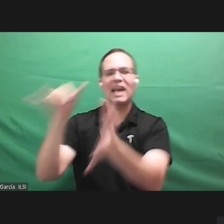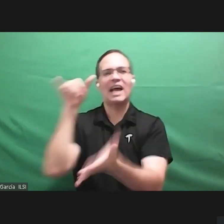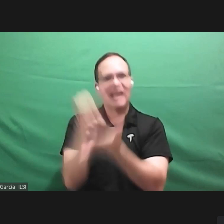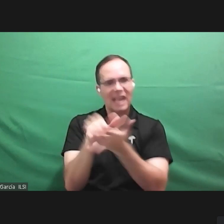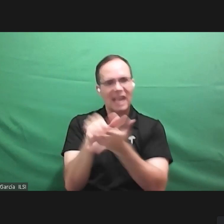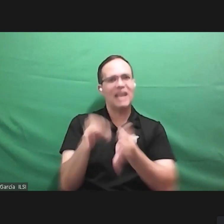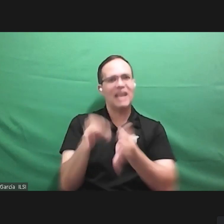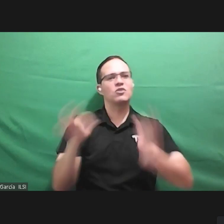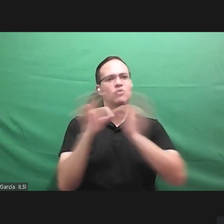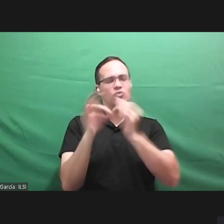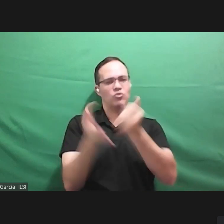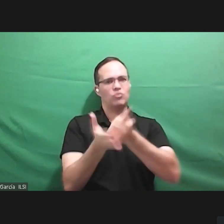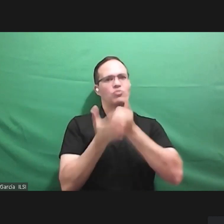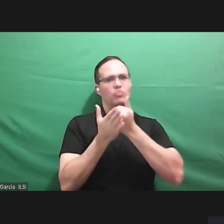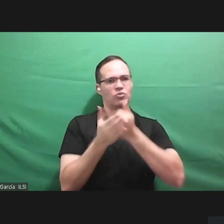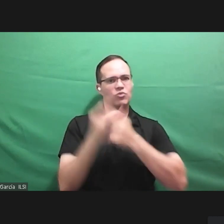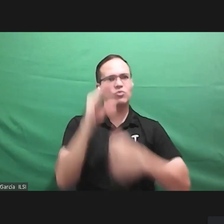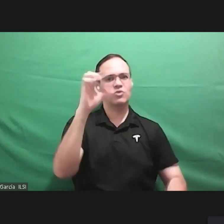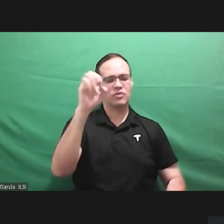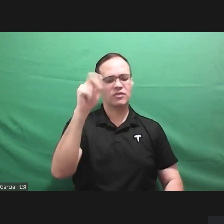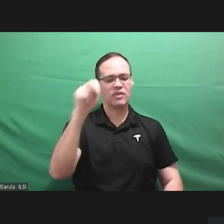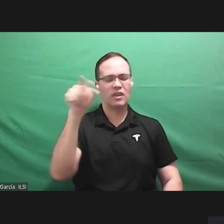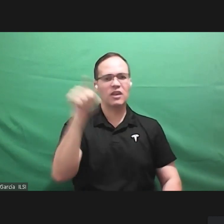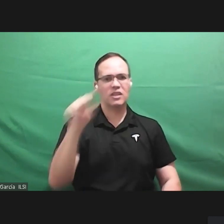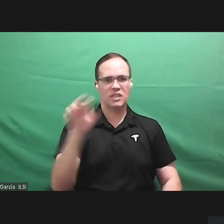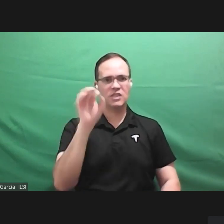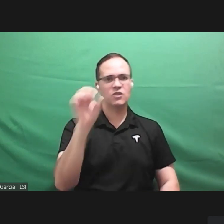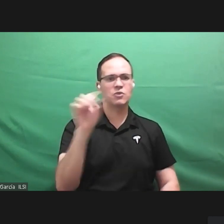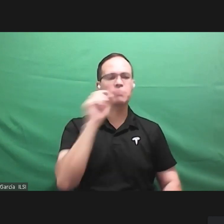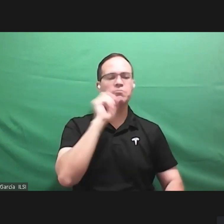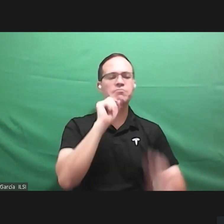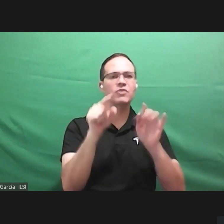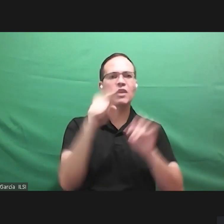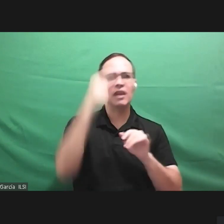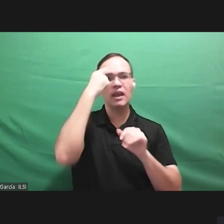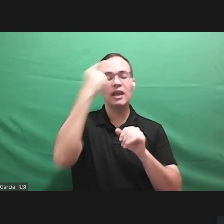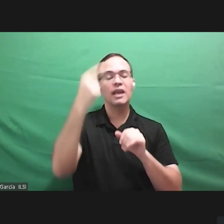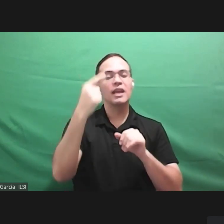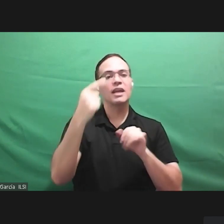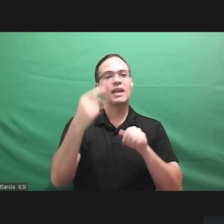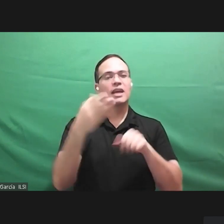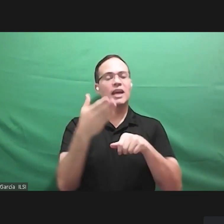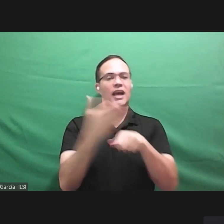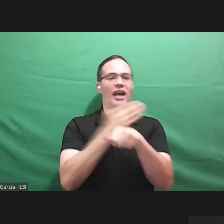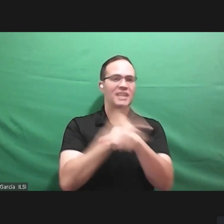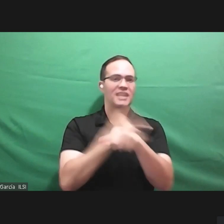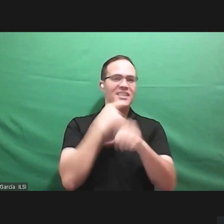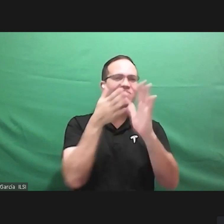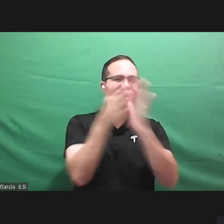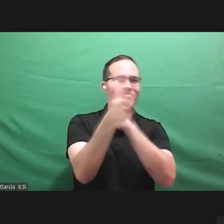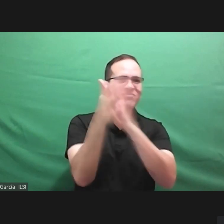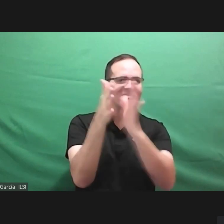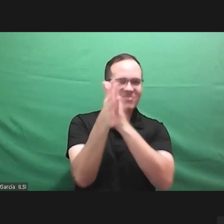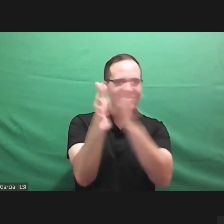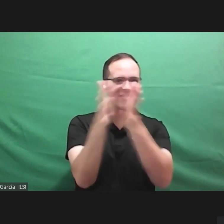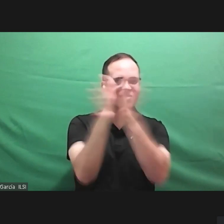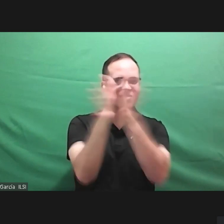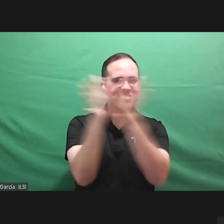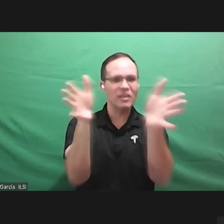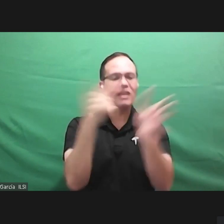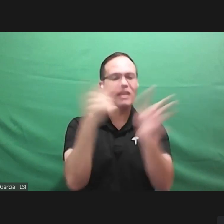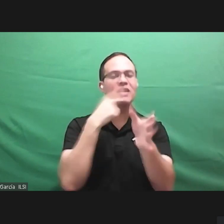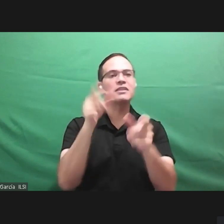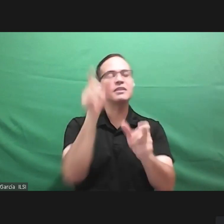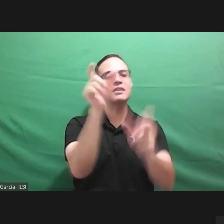Pero bien, tenemos un desafío que es muy claro, que ya mencioné antes, que es la medición de la discapacidad. Tiene un